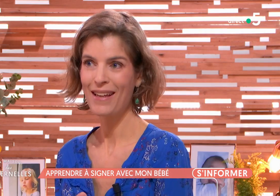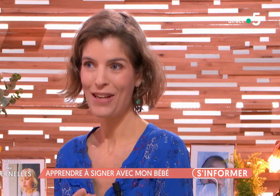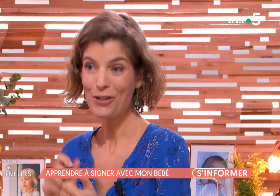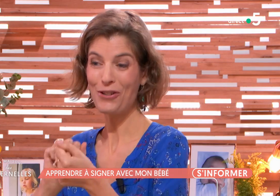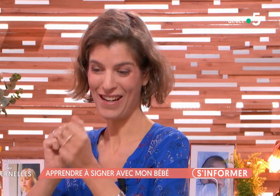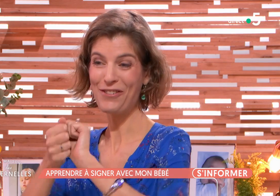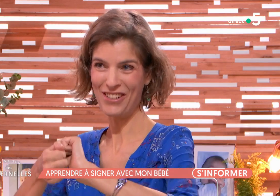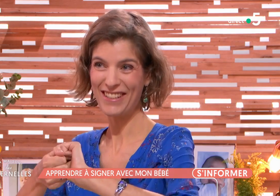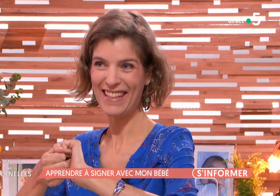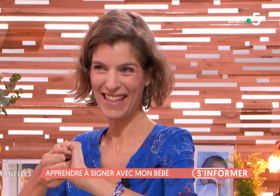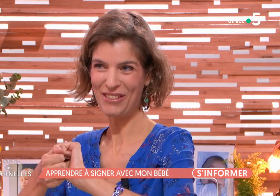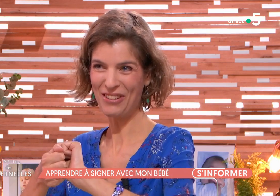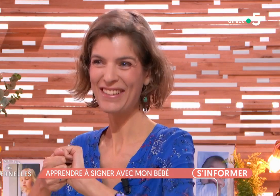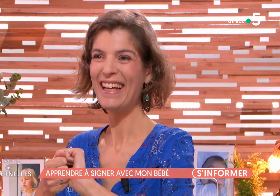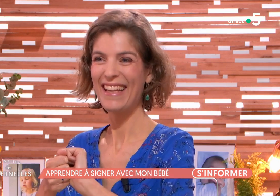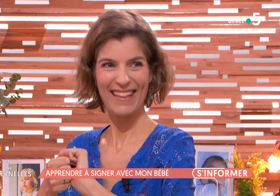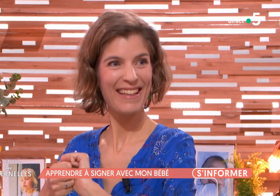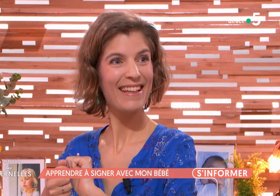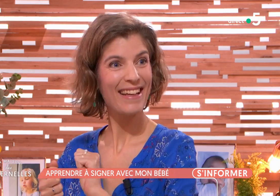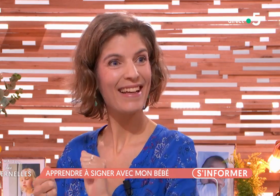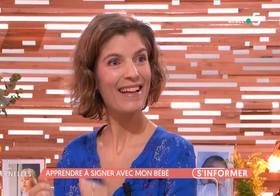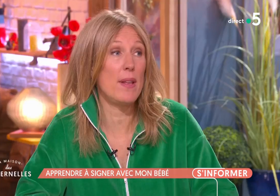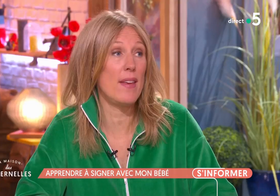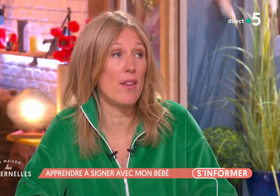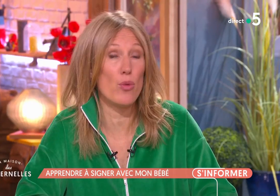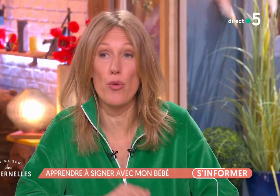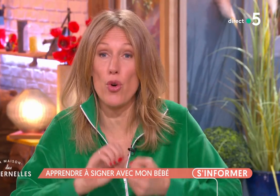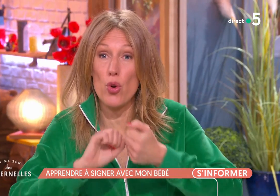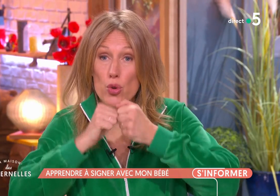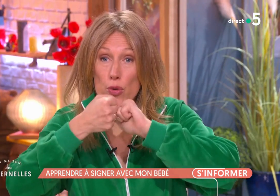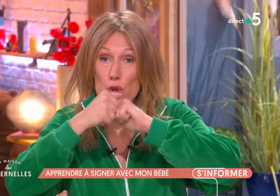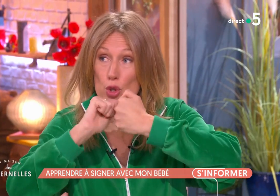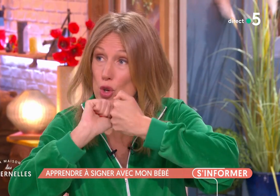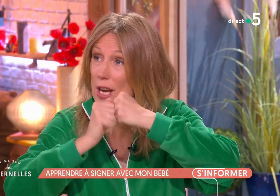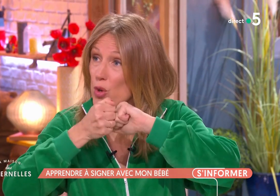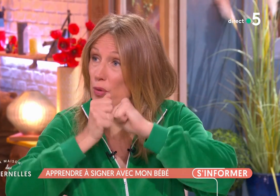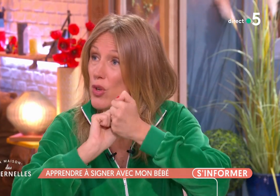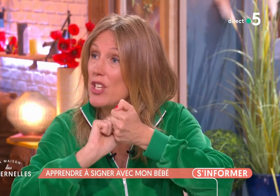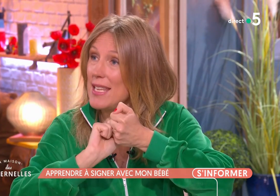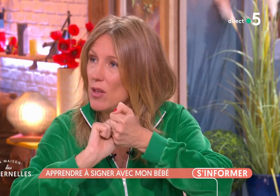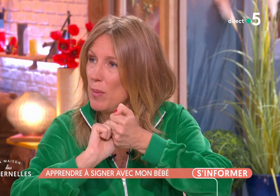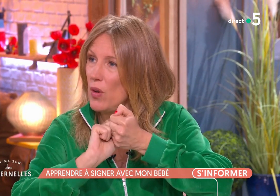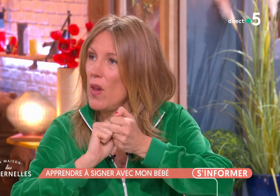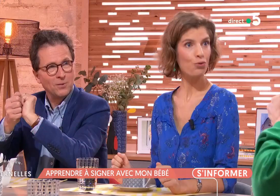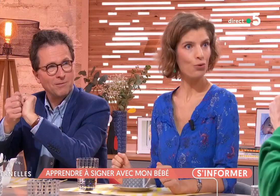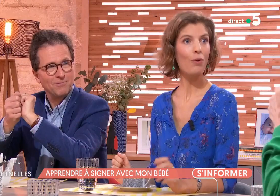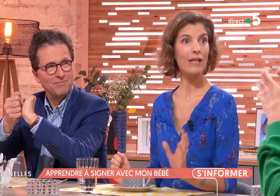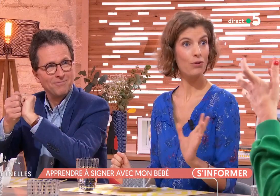couche. Changer la couche, exactement. Donc, en fait, l'idée, c'est de répéter à son enfant « Tu veux que je te change la couche en faisant le geste en même temps ? » Et du coup, il